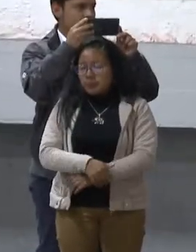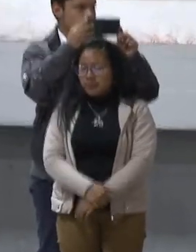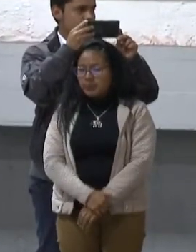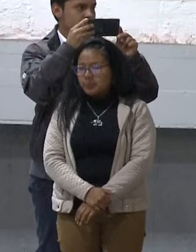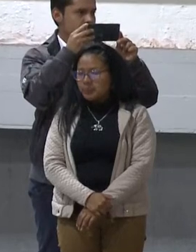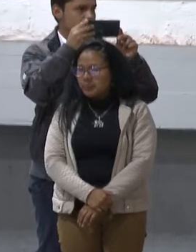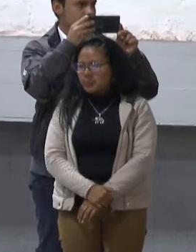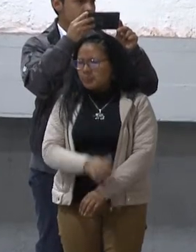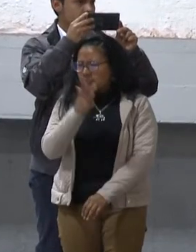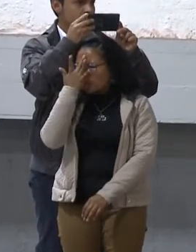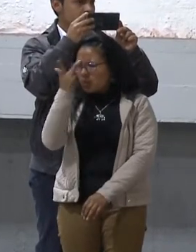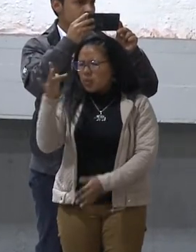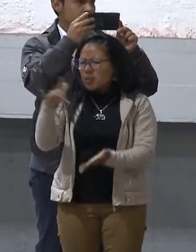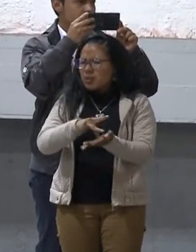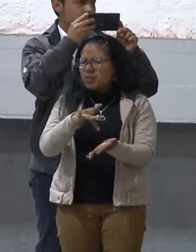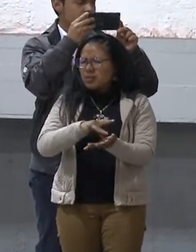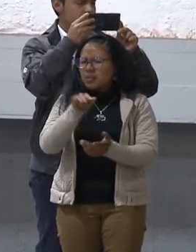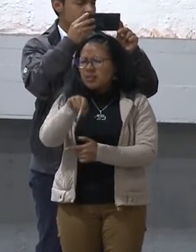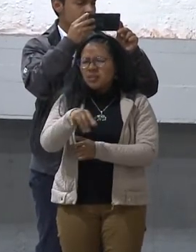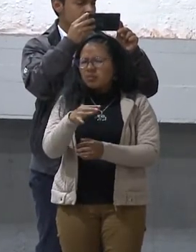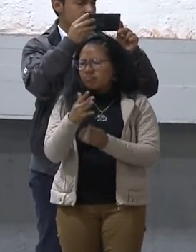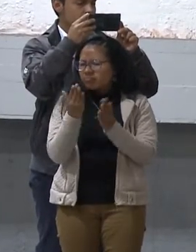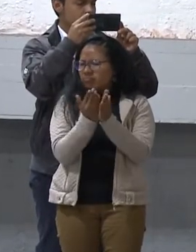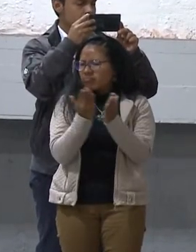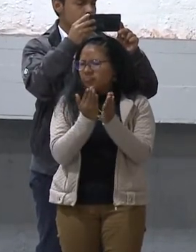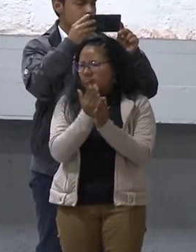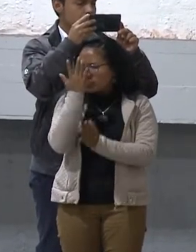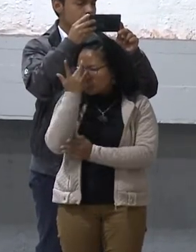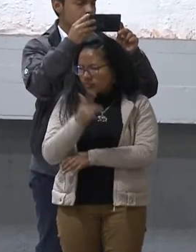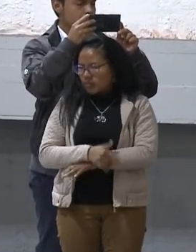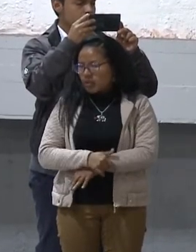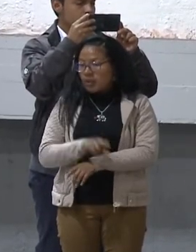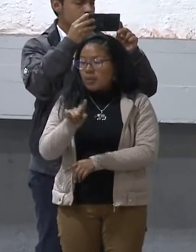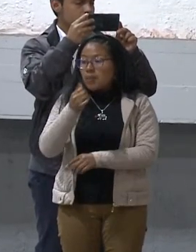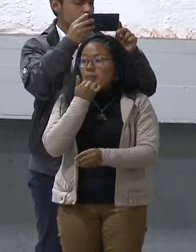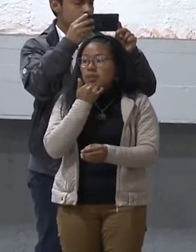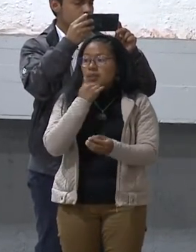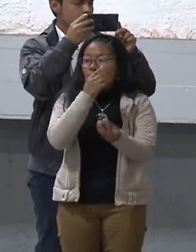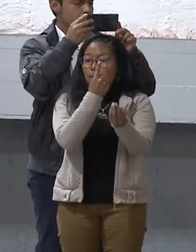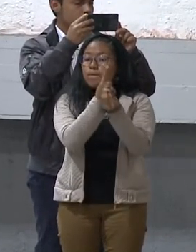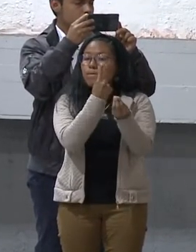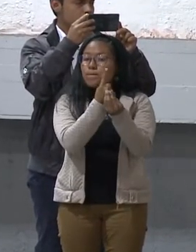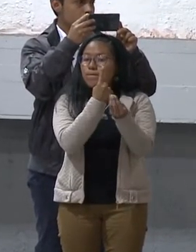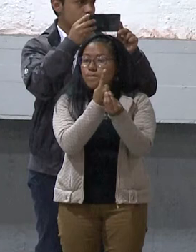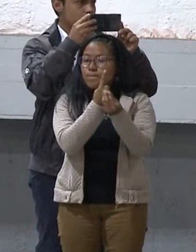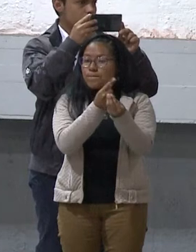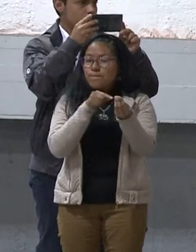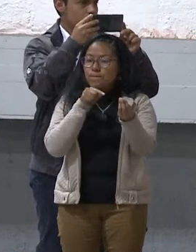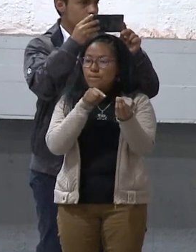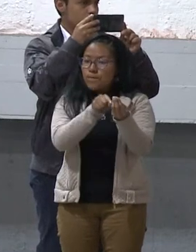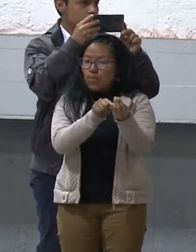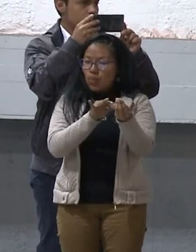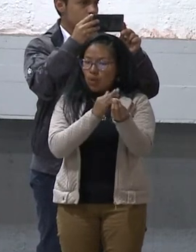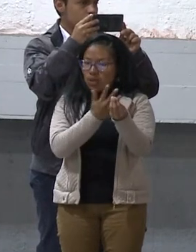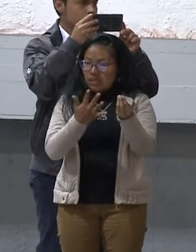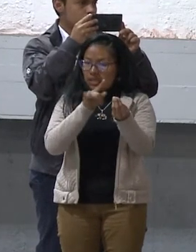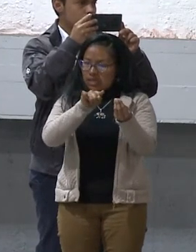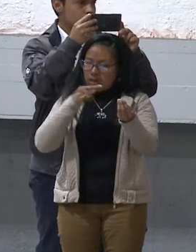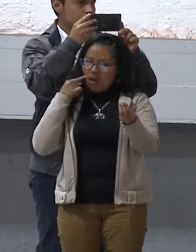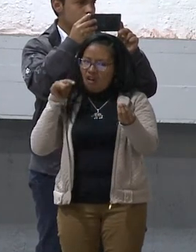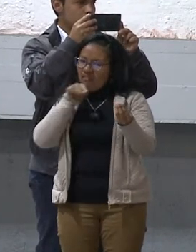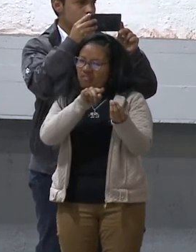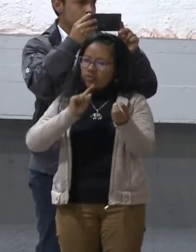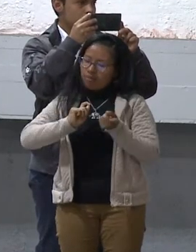porque entendemos que el sentido de la política está en las enormes posibilidades de transformar al